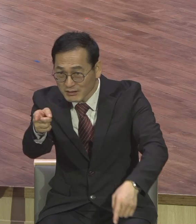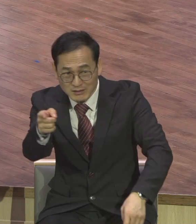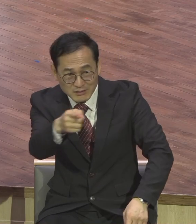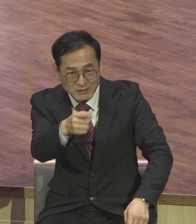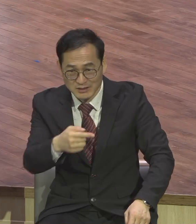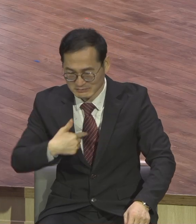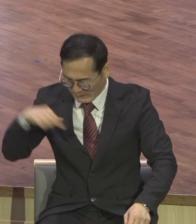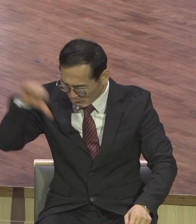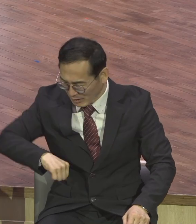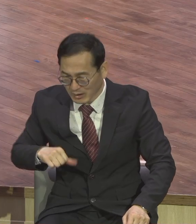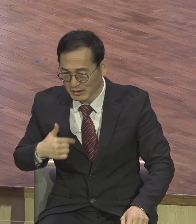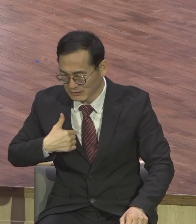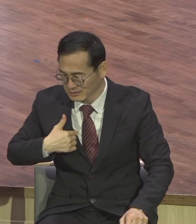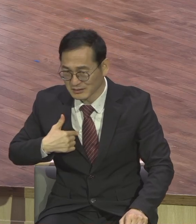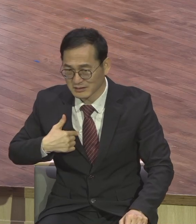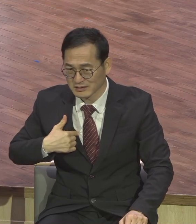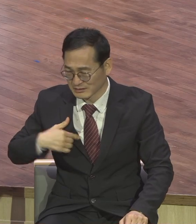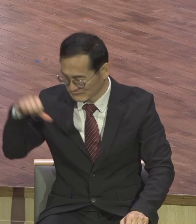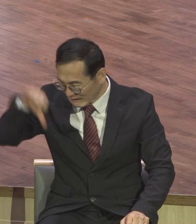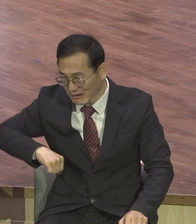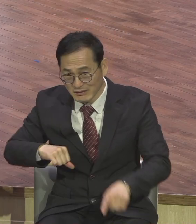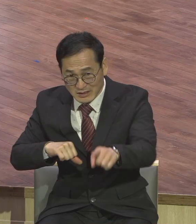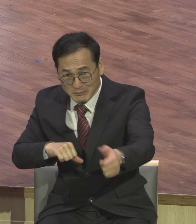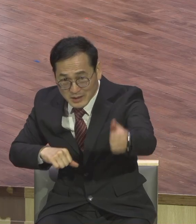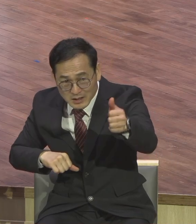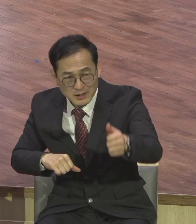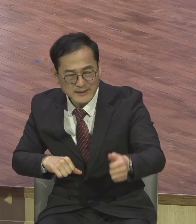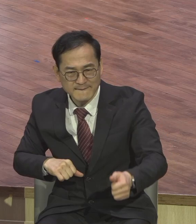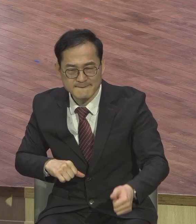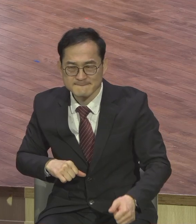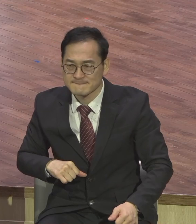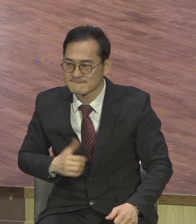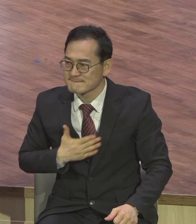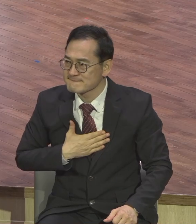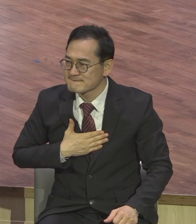안 되는데. 비교시오.